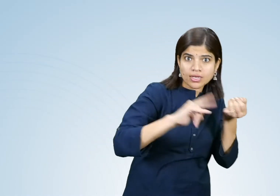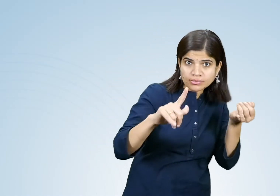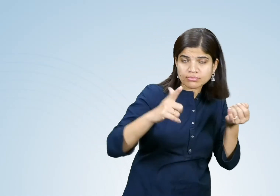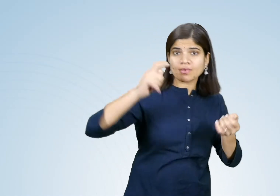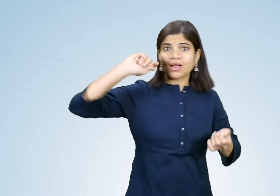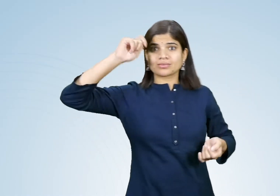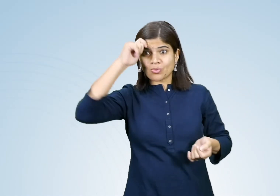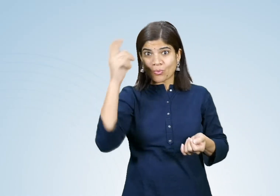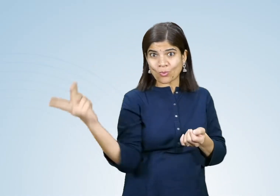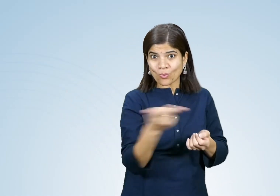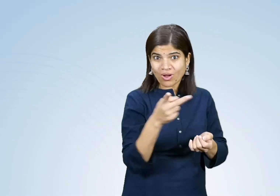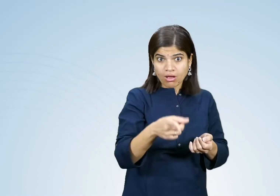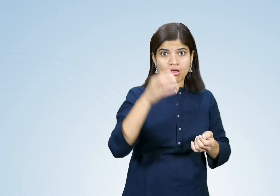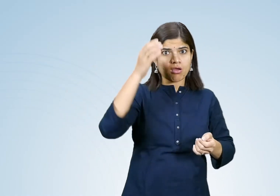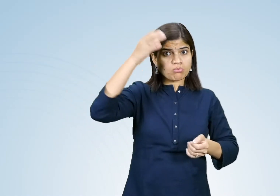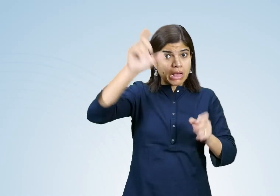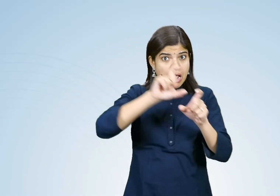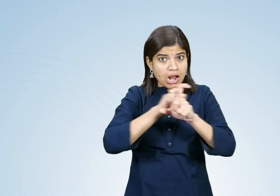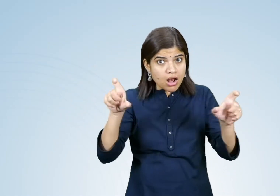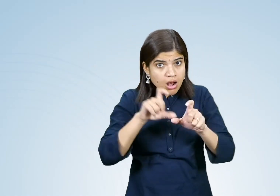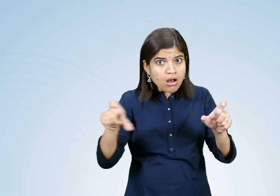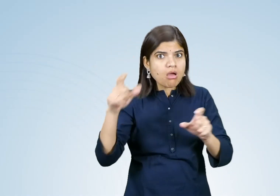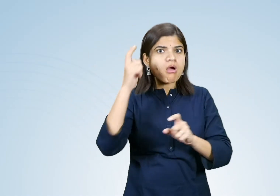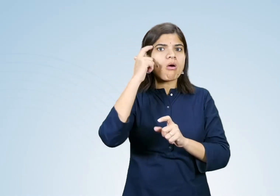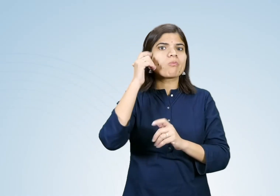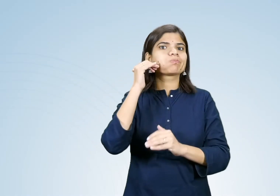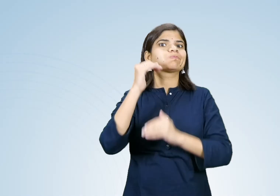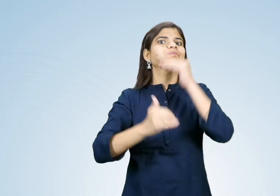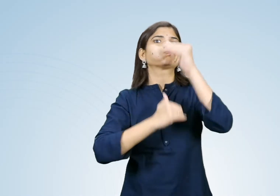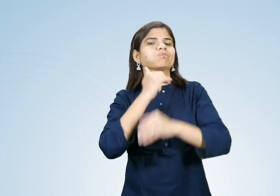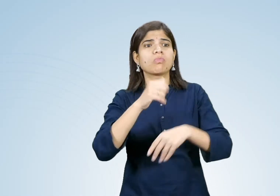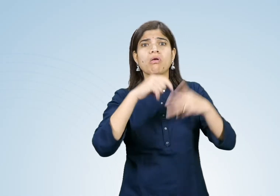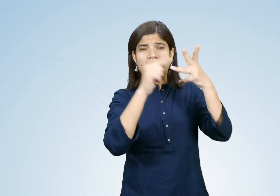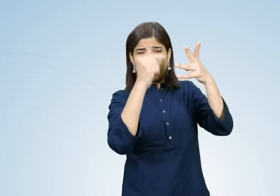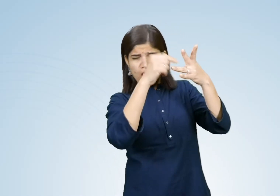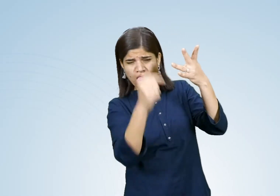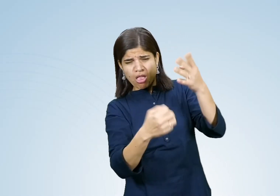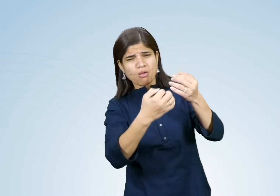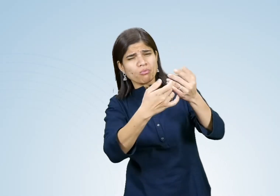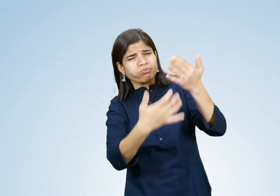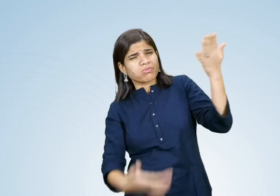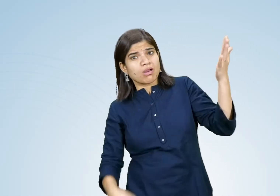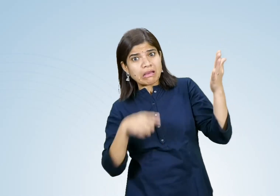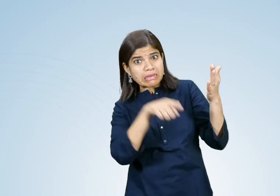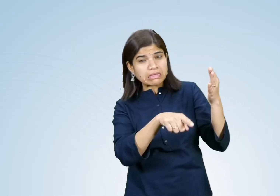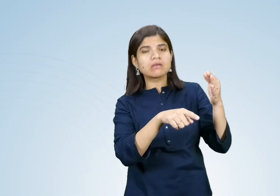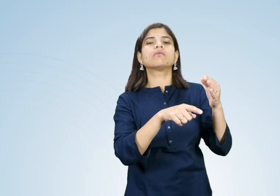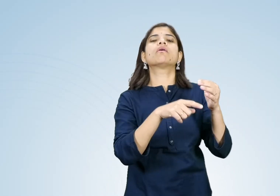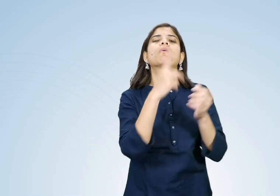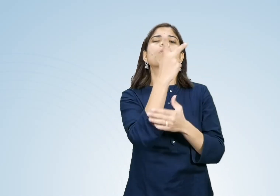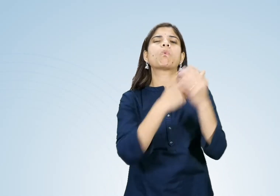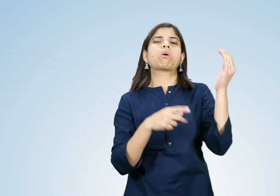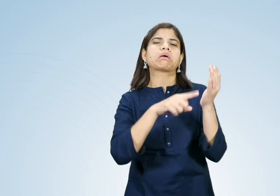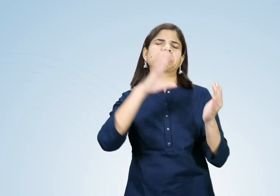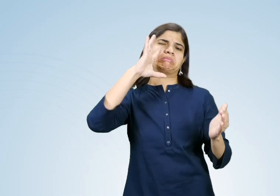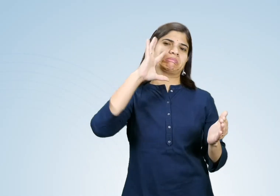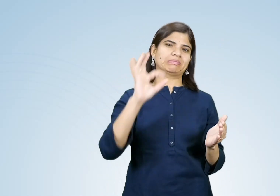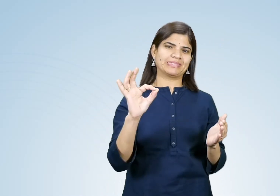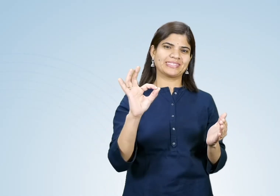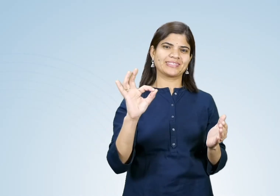की शक्ति की बढ़ोतरी होती है। बच्चा जल्दी सीख पाता है। कॉन्सेप्ट, इसमें सांकेतिक भाषा व अंग्रेजी भाषा का प्रयोग